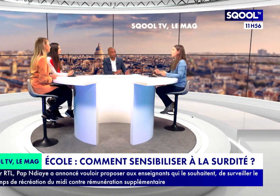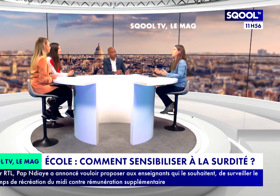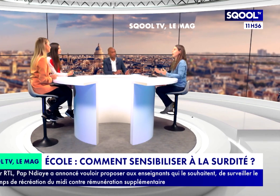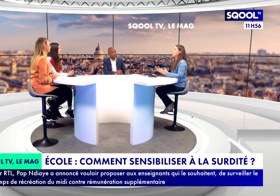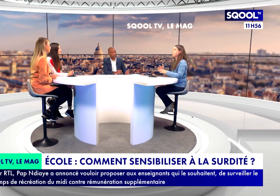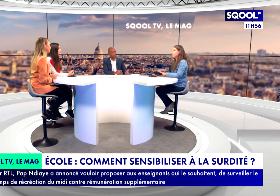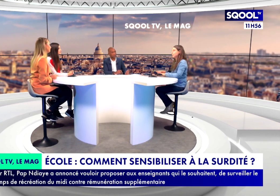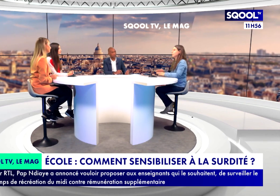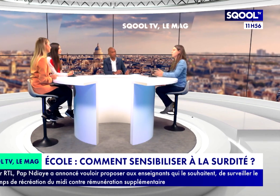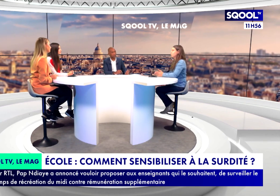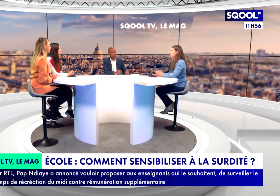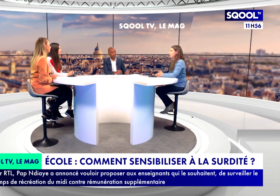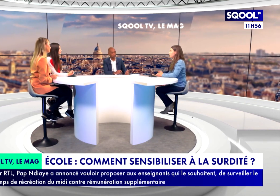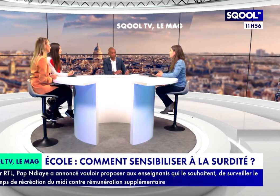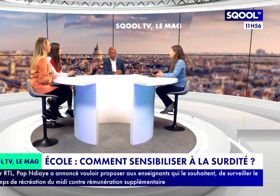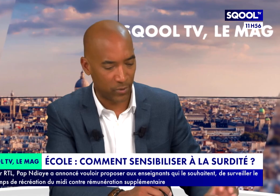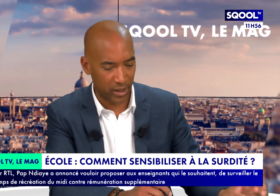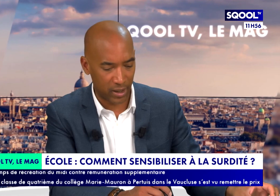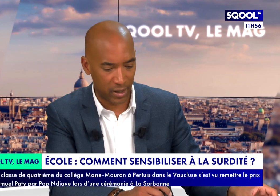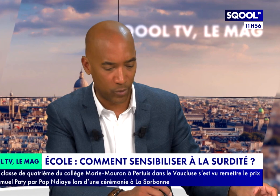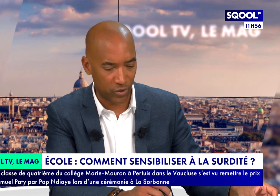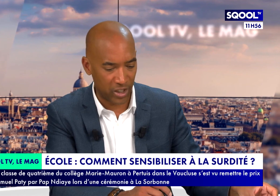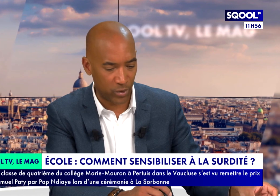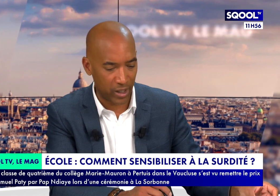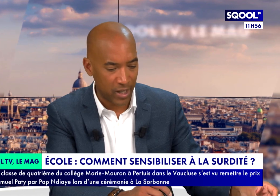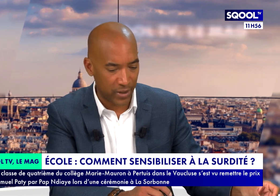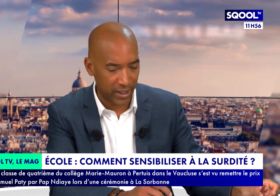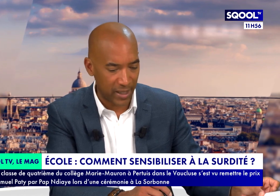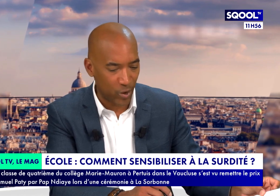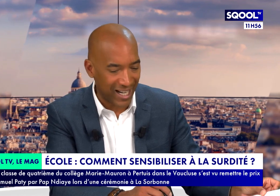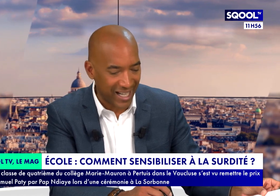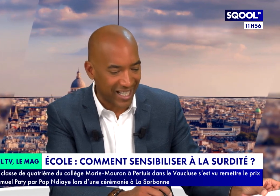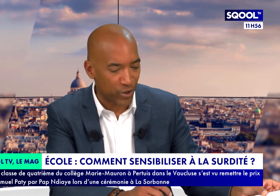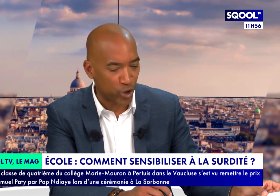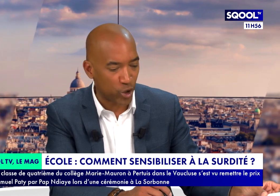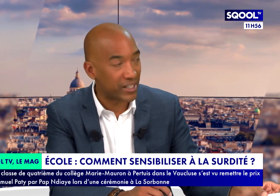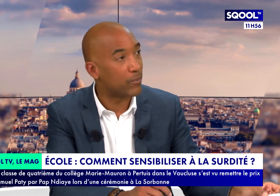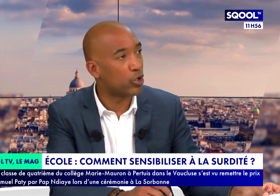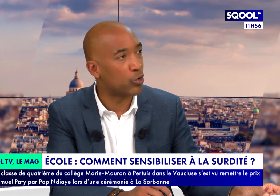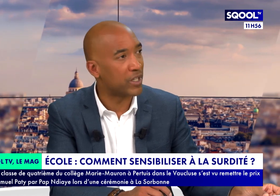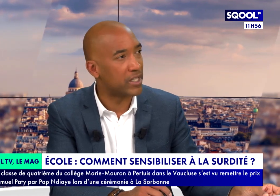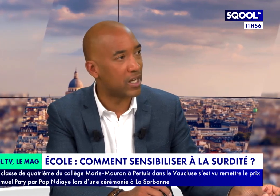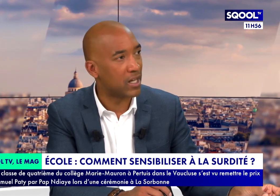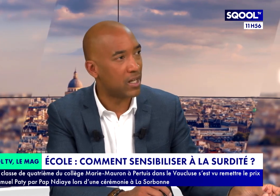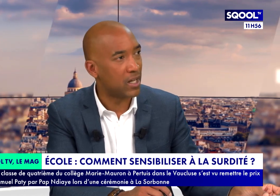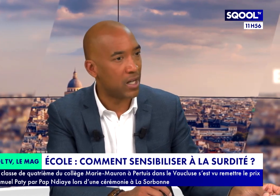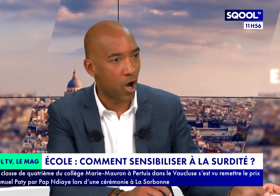pouvoir mixer les deux. Les deux. Effectivement, les deux mondes, si je puis dire. Vous êtes également, Clara, intervenante en handicap en entreprise. y a en